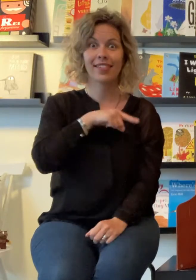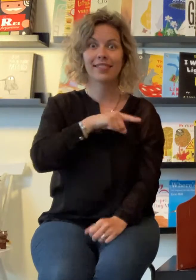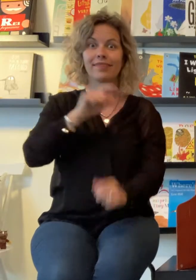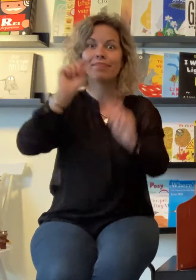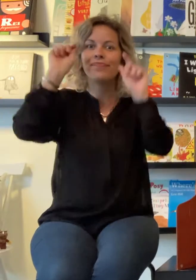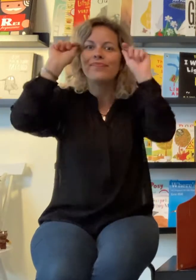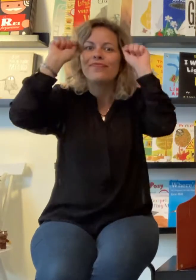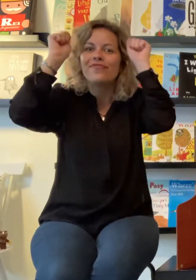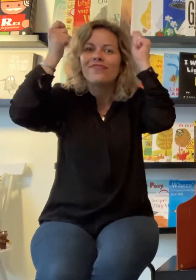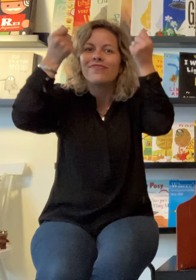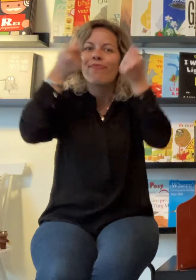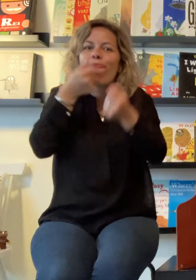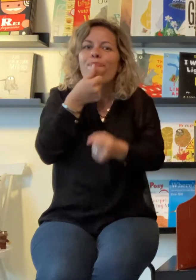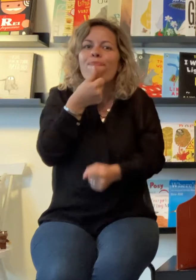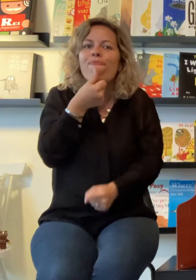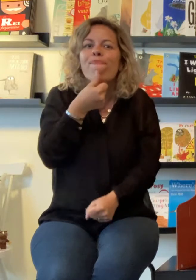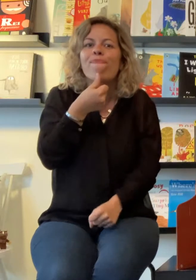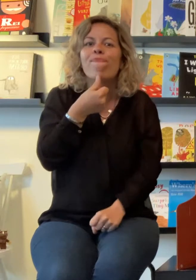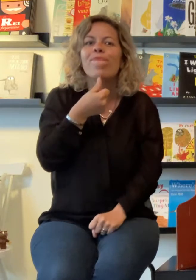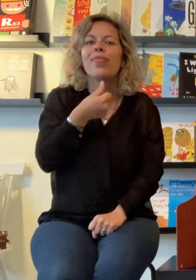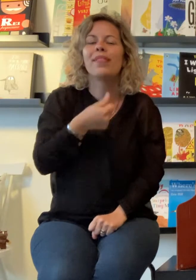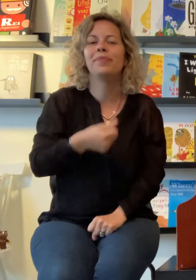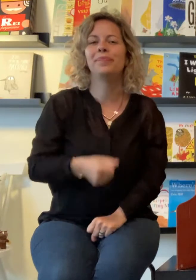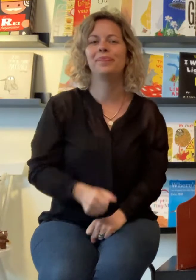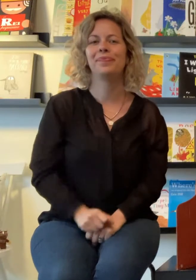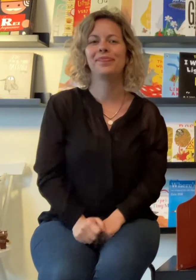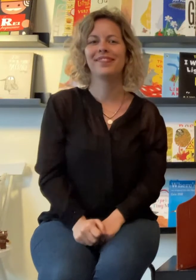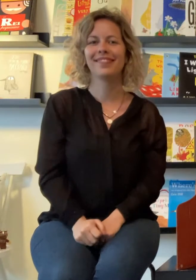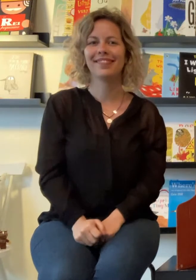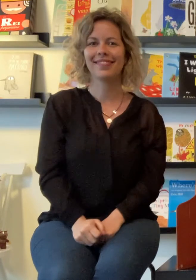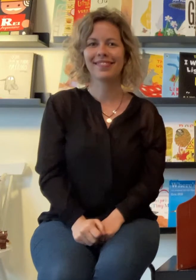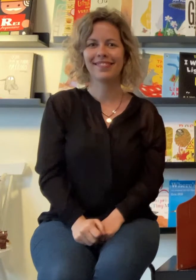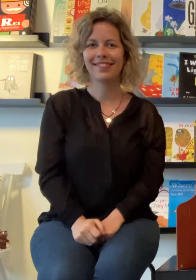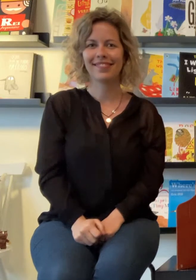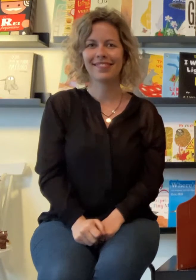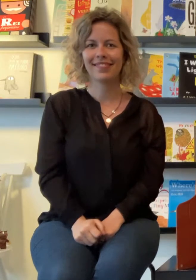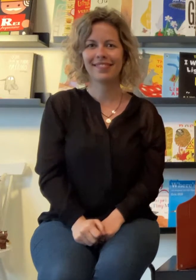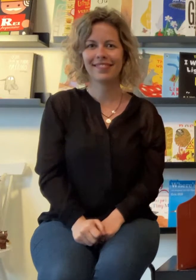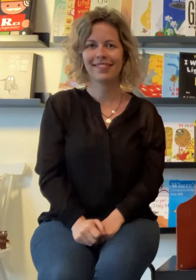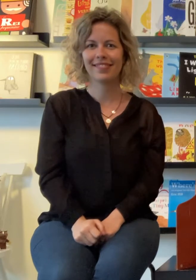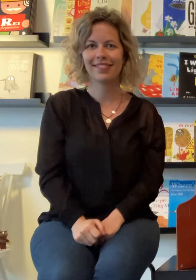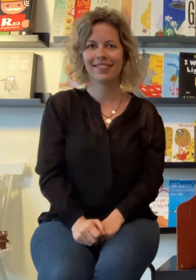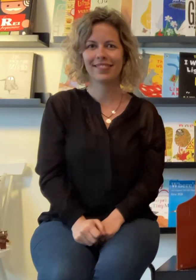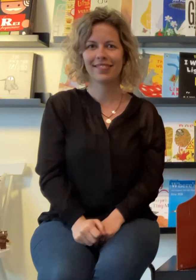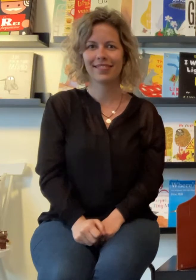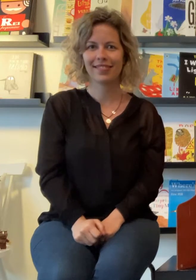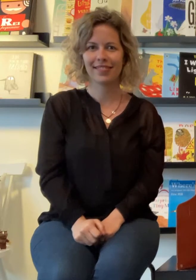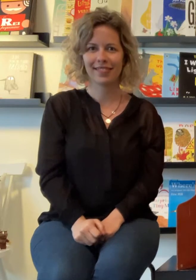Esta é Capuchinho Vermelho.